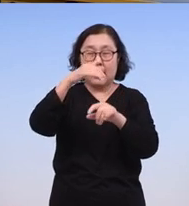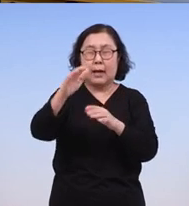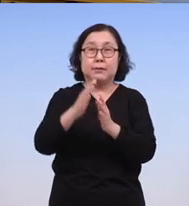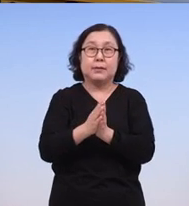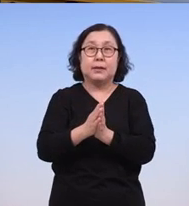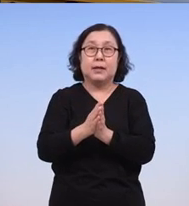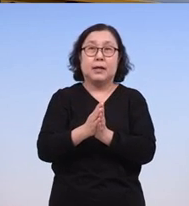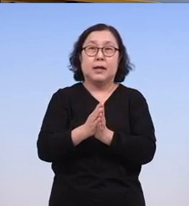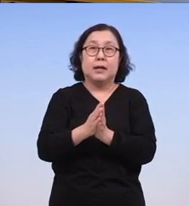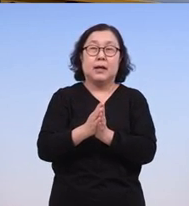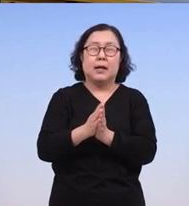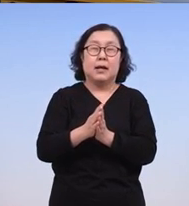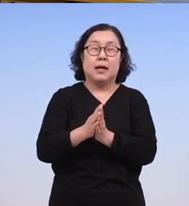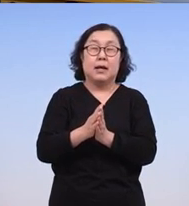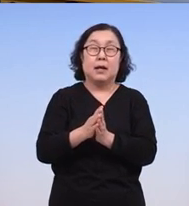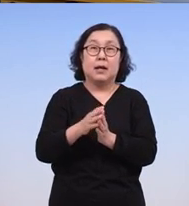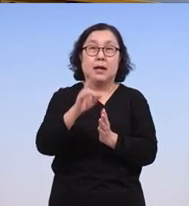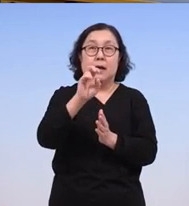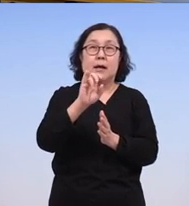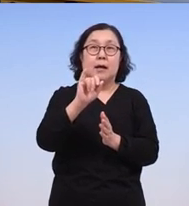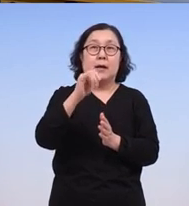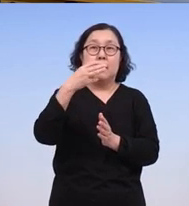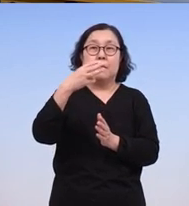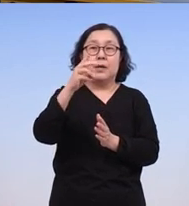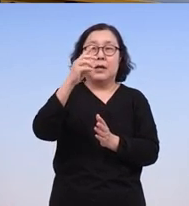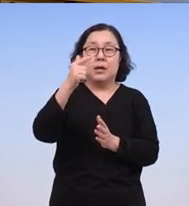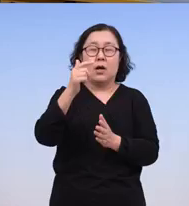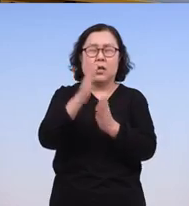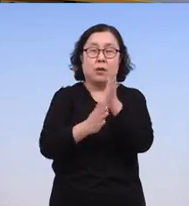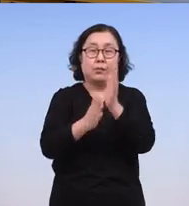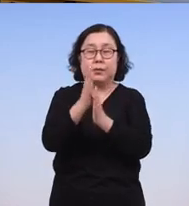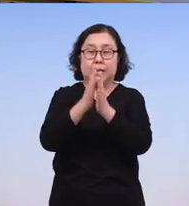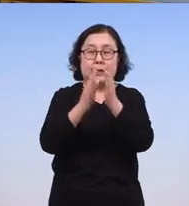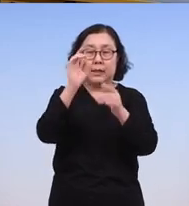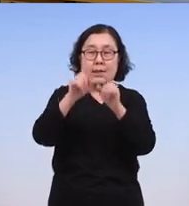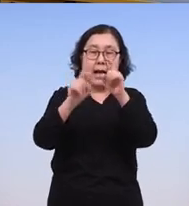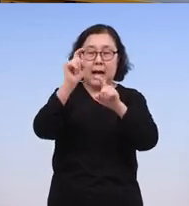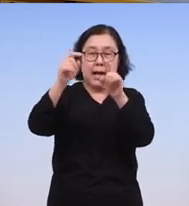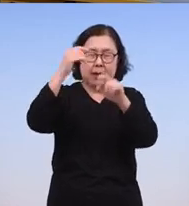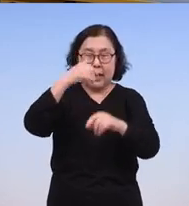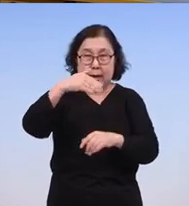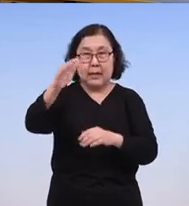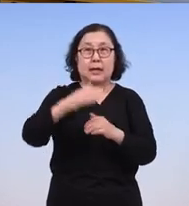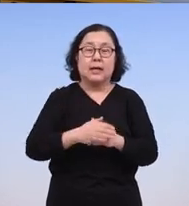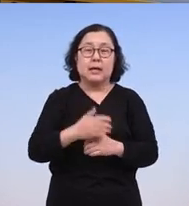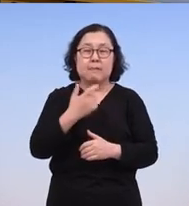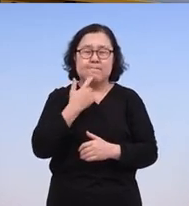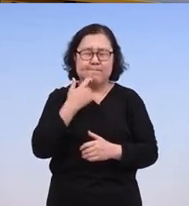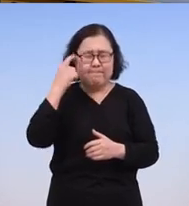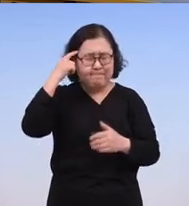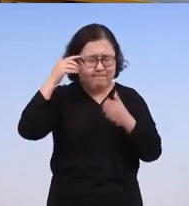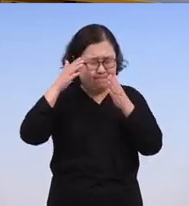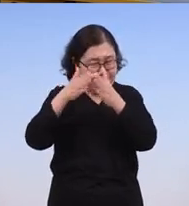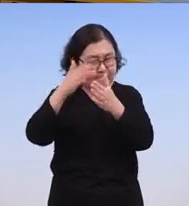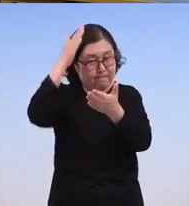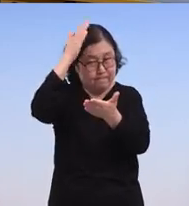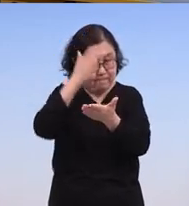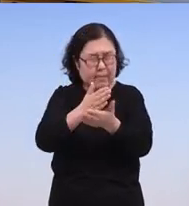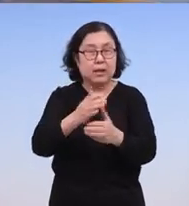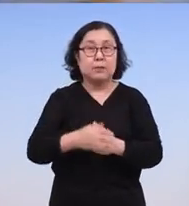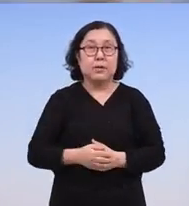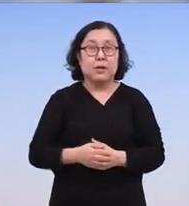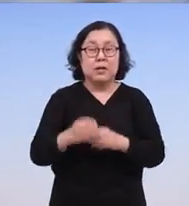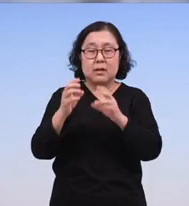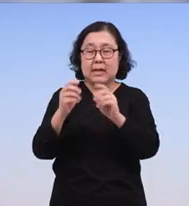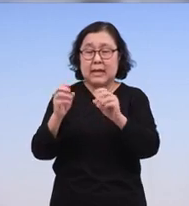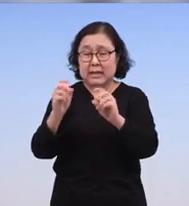나아가리인데 난 이거를 미련 없이 나아가리 이렇게 부르니까 더 좋은 것 같아요. 집착하지 마세요.